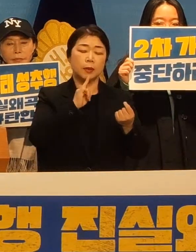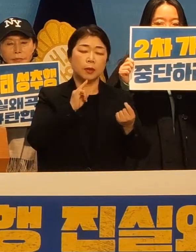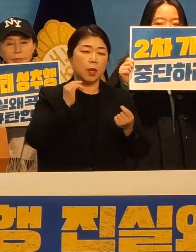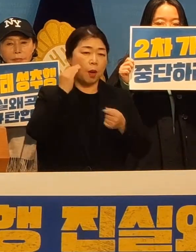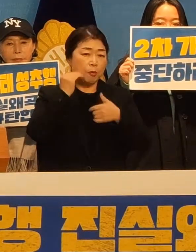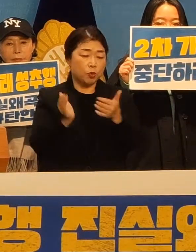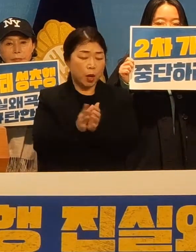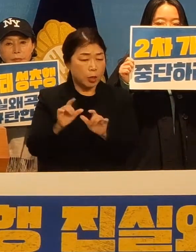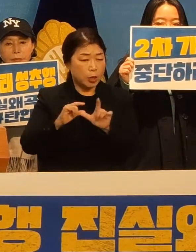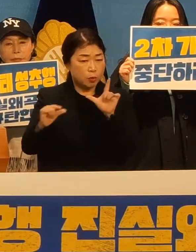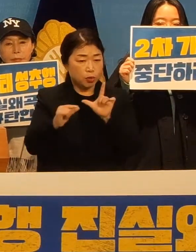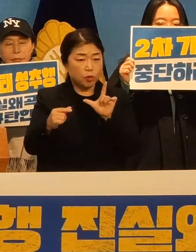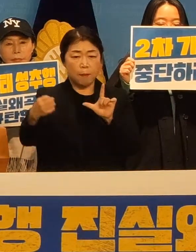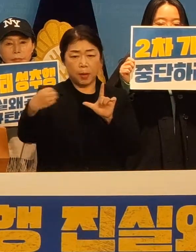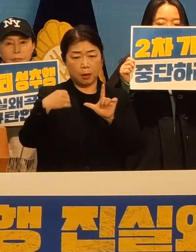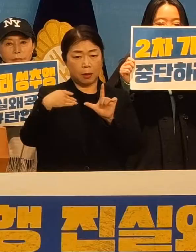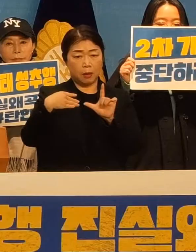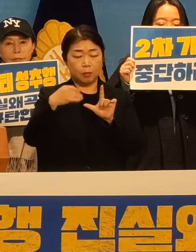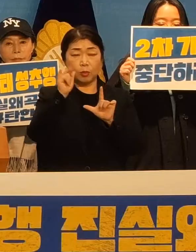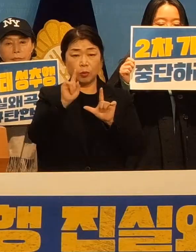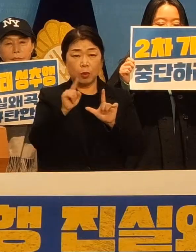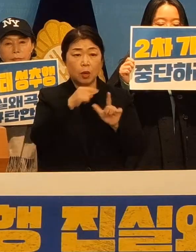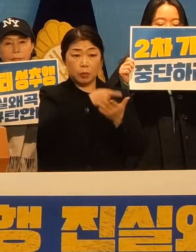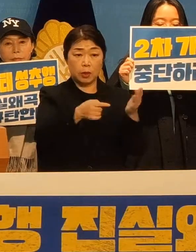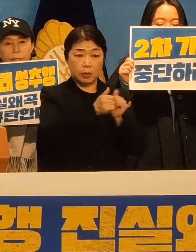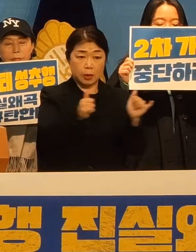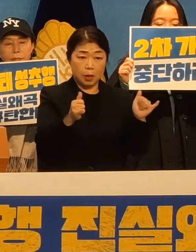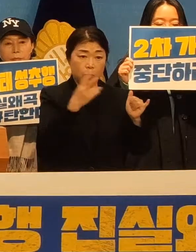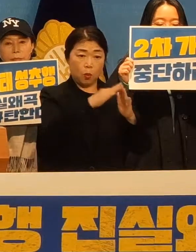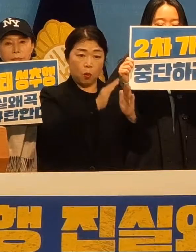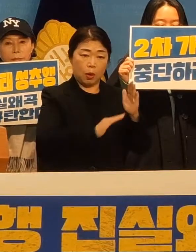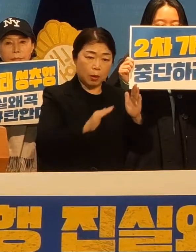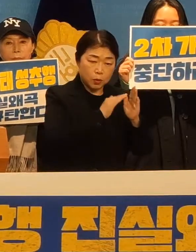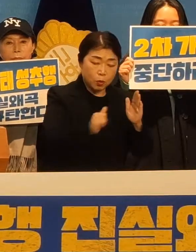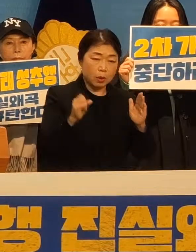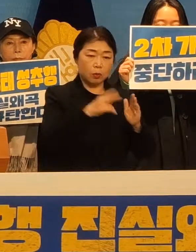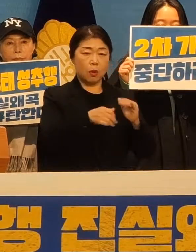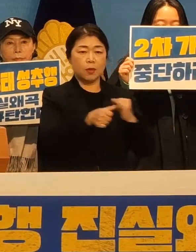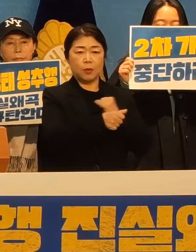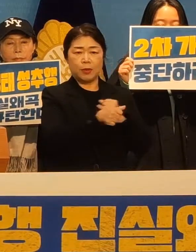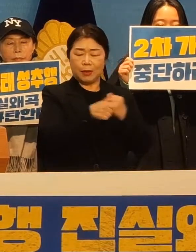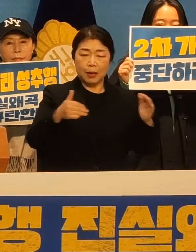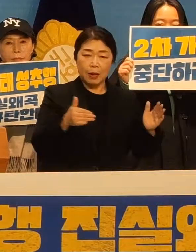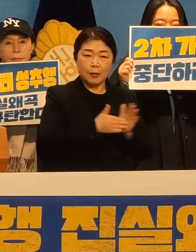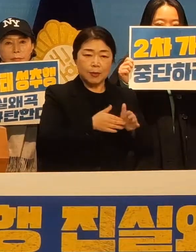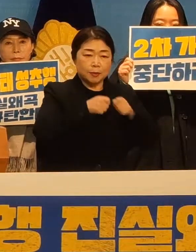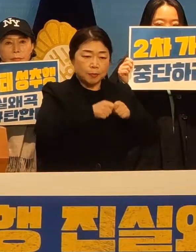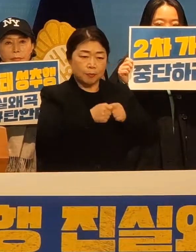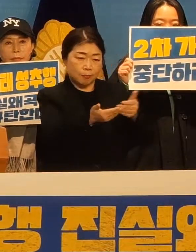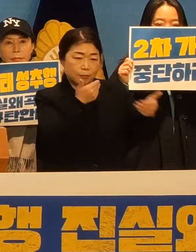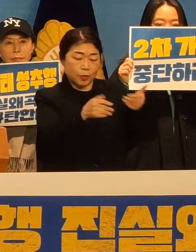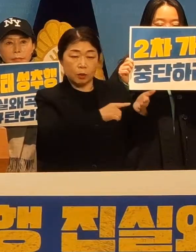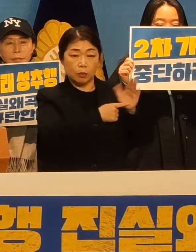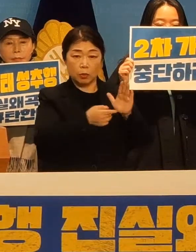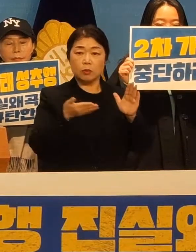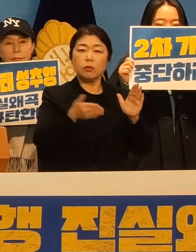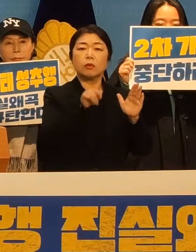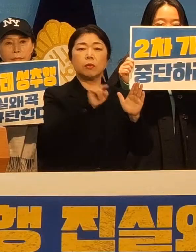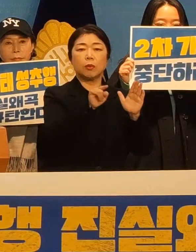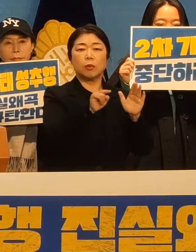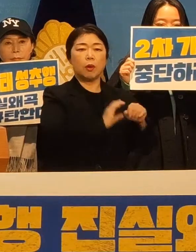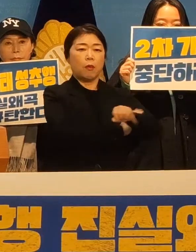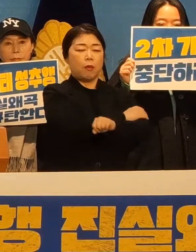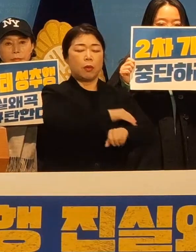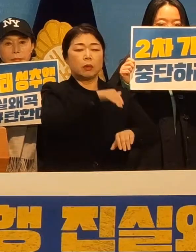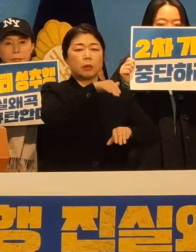일부 내부 발언, 피해자와 가족, 연인의 신상까지 덜쳐보려는 시도는 전형적인